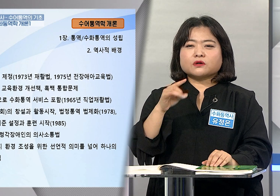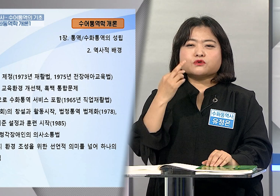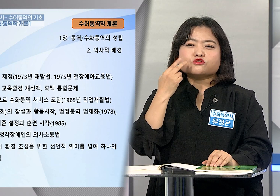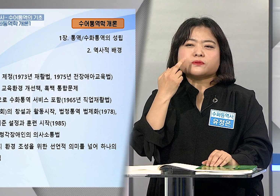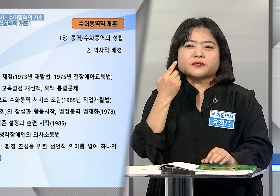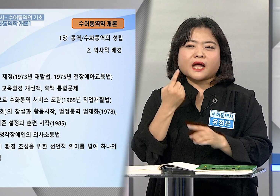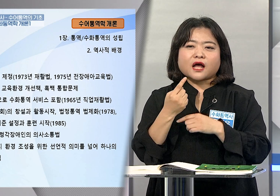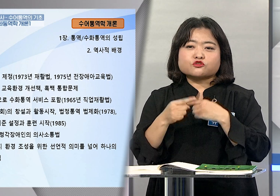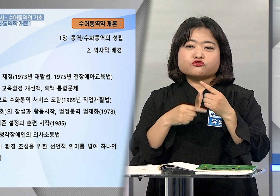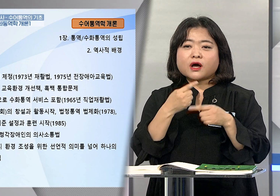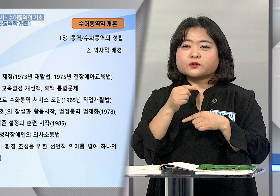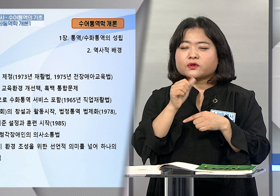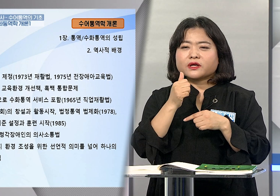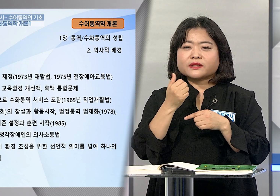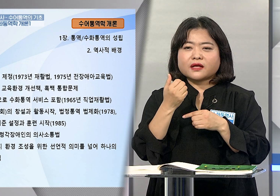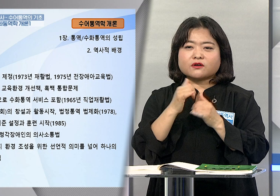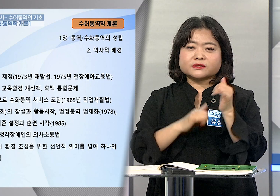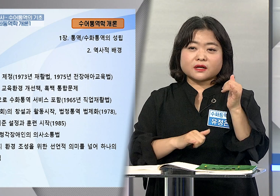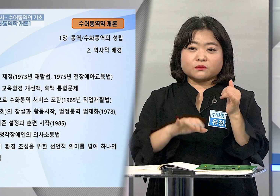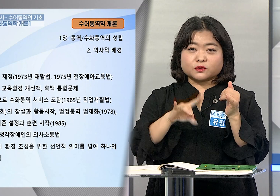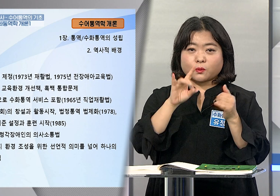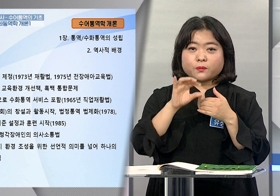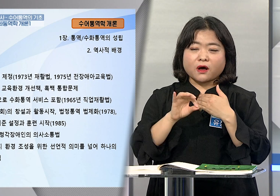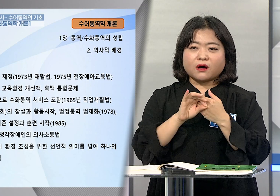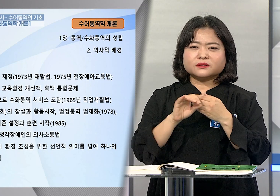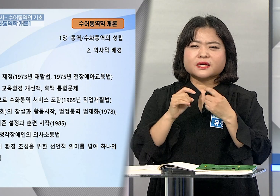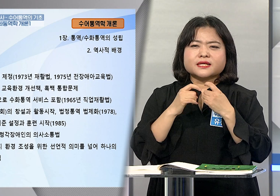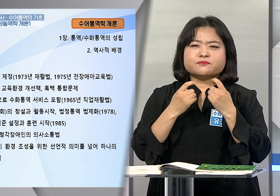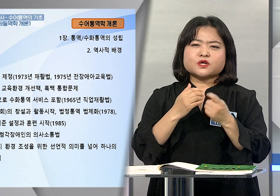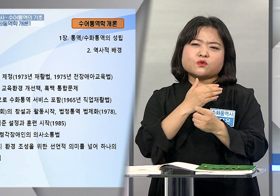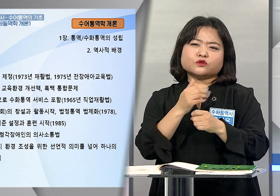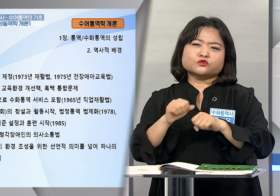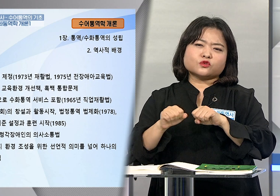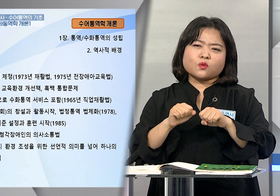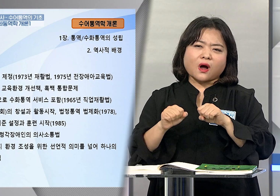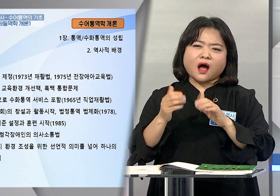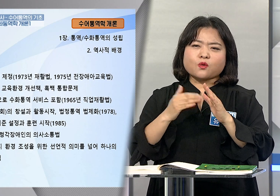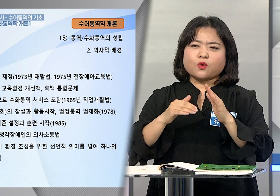일단은 먼저 미국입니다. 수화 통역에 대한 역사를 먼저 보면